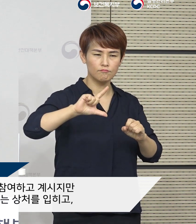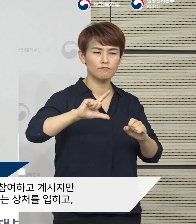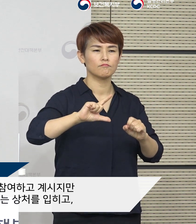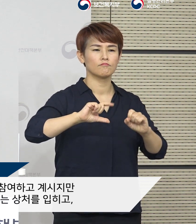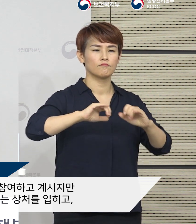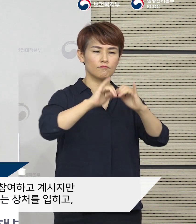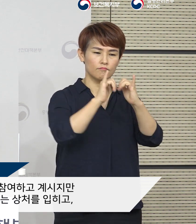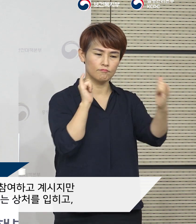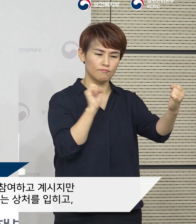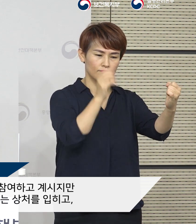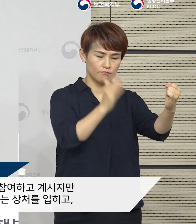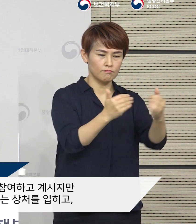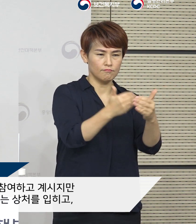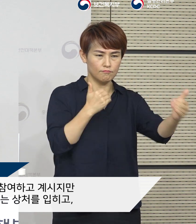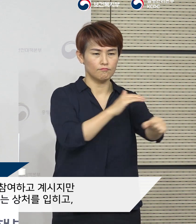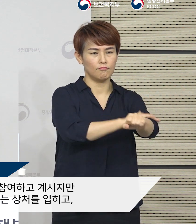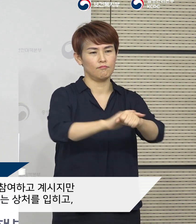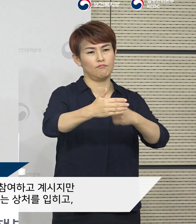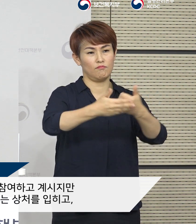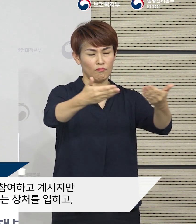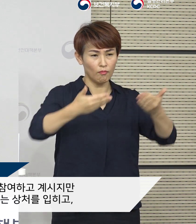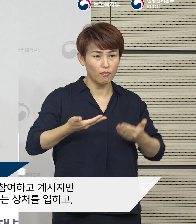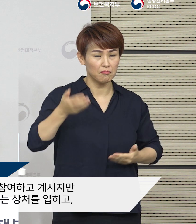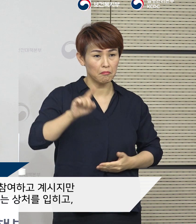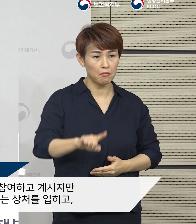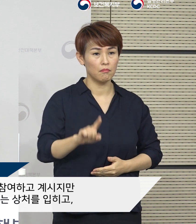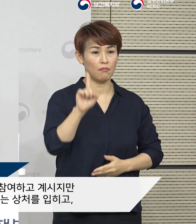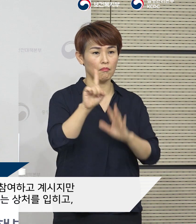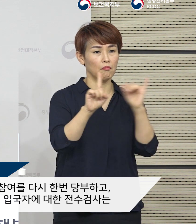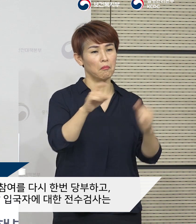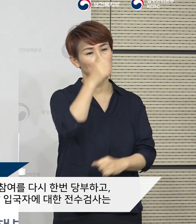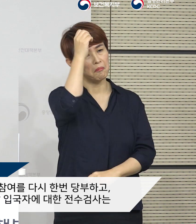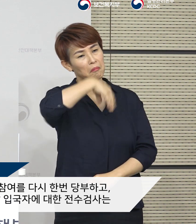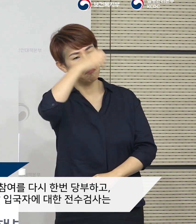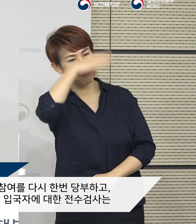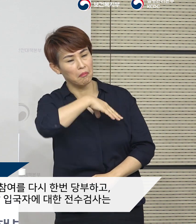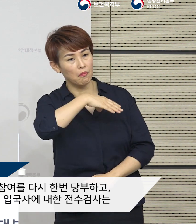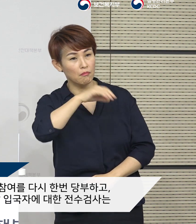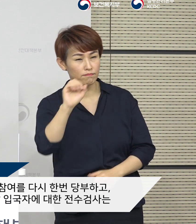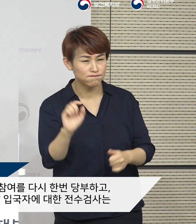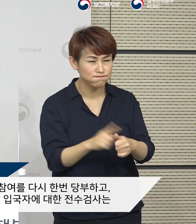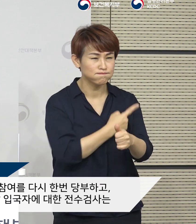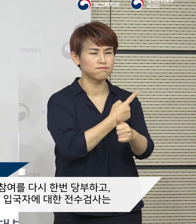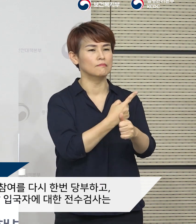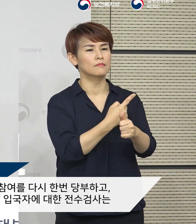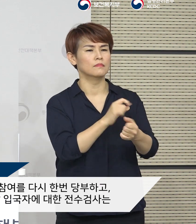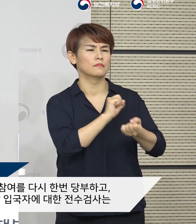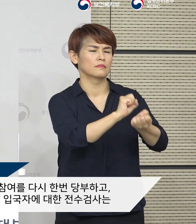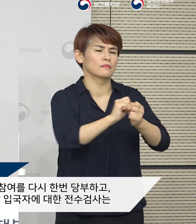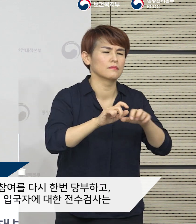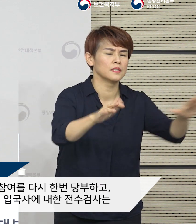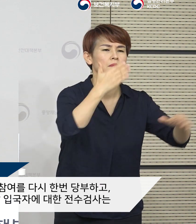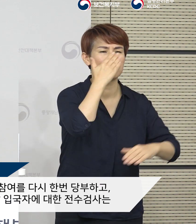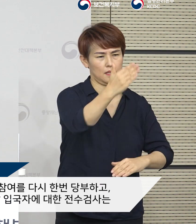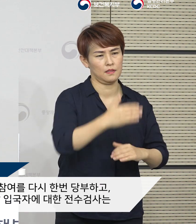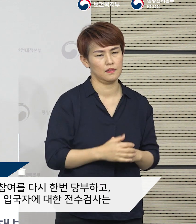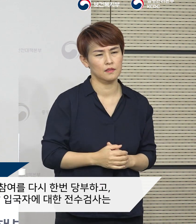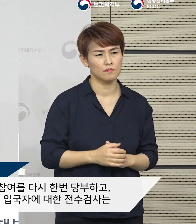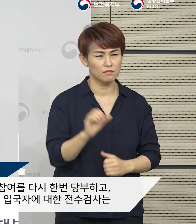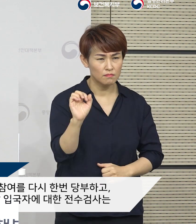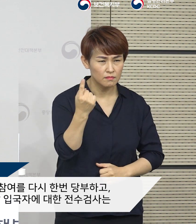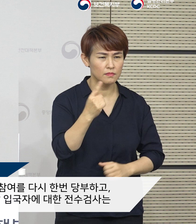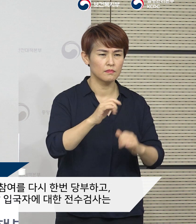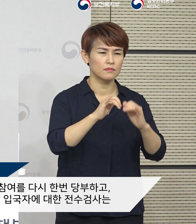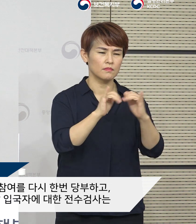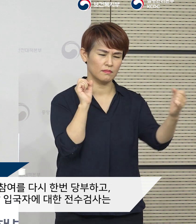사람의 방심이 다른 누군가에는 회복할 수 없는 상처를 입히고 공동체를 무너뜨릴 수 있다며 사회적 거리두기